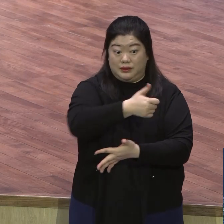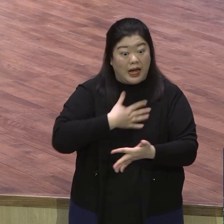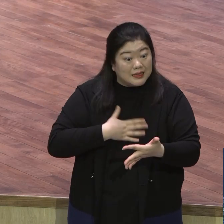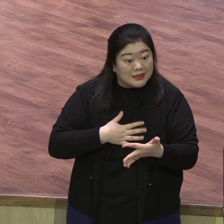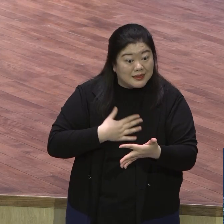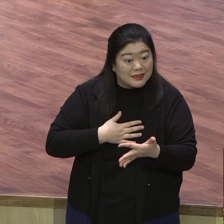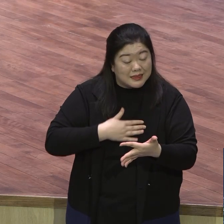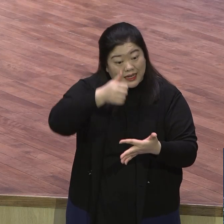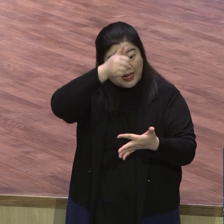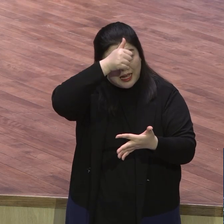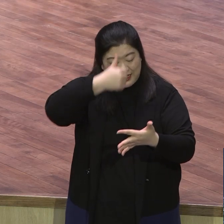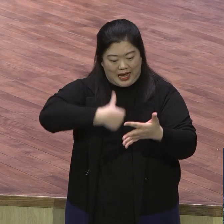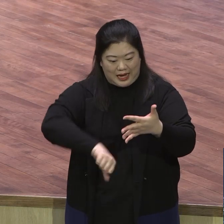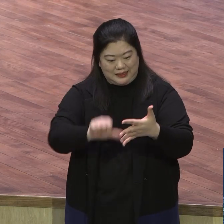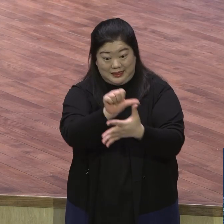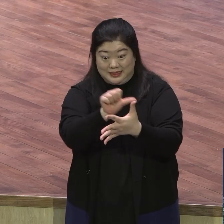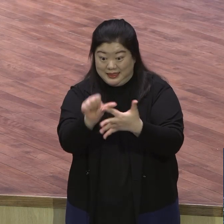하와이